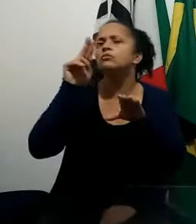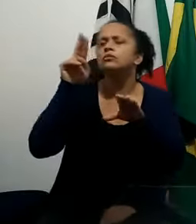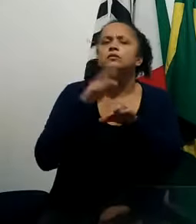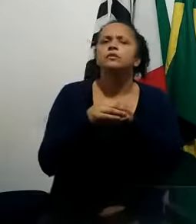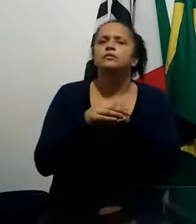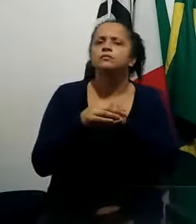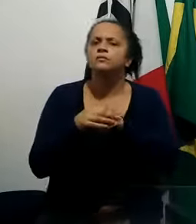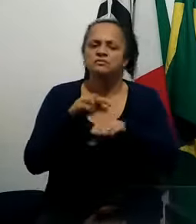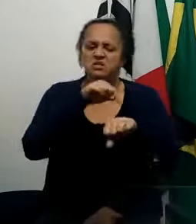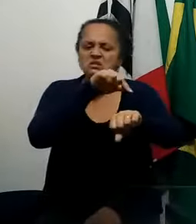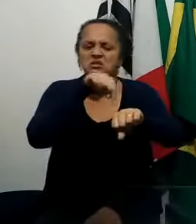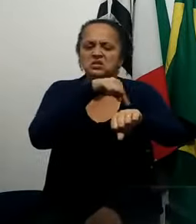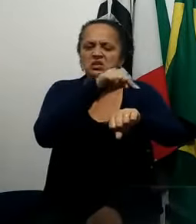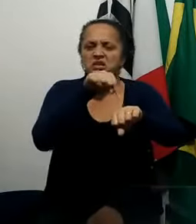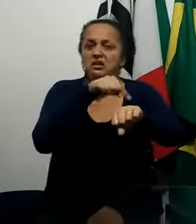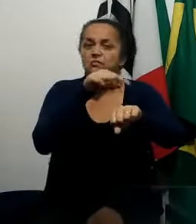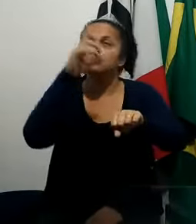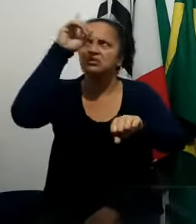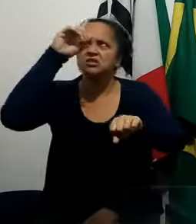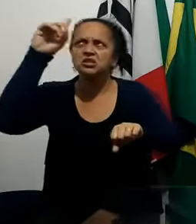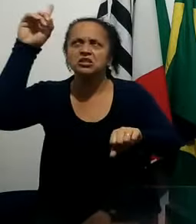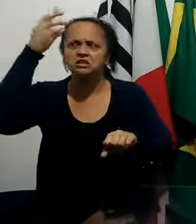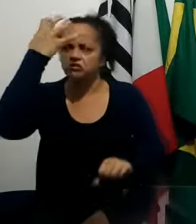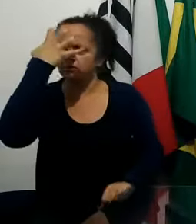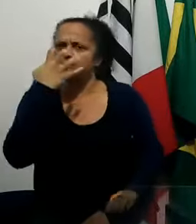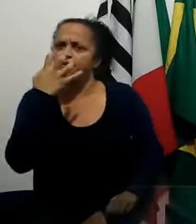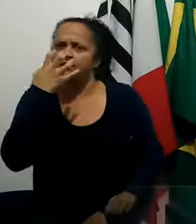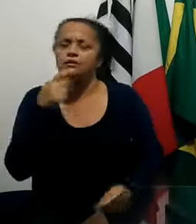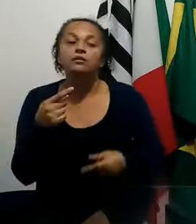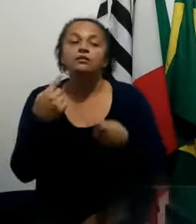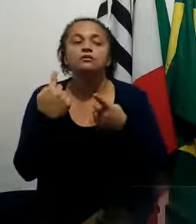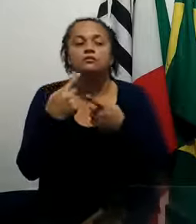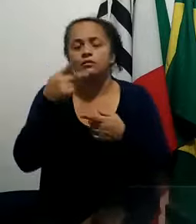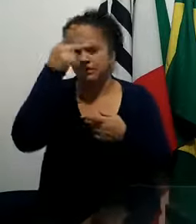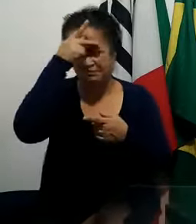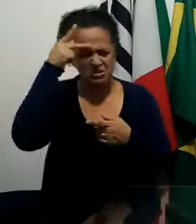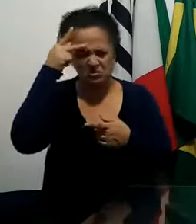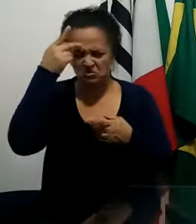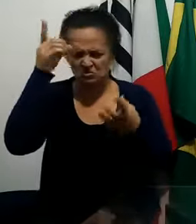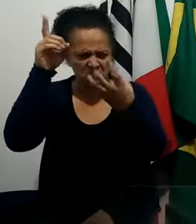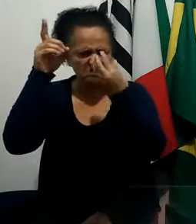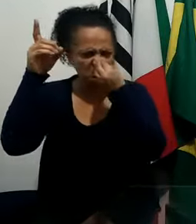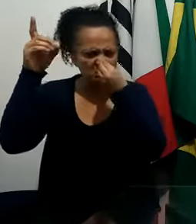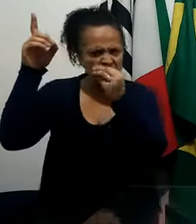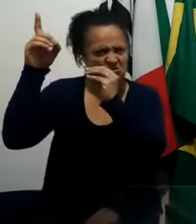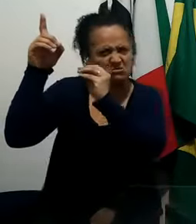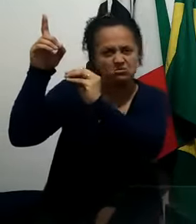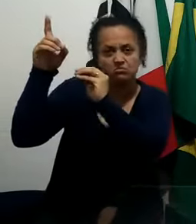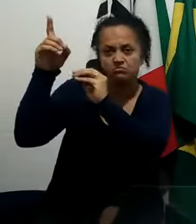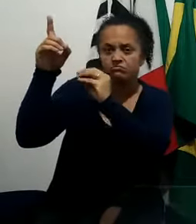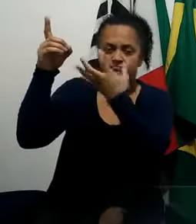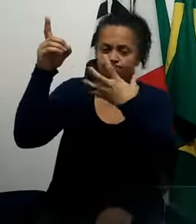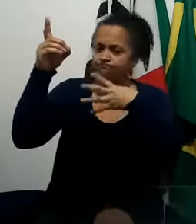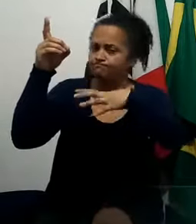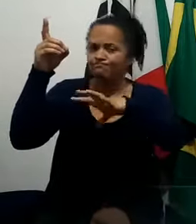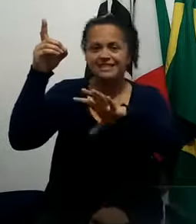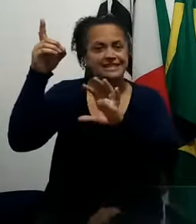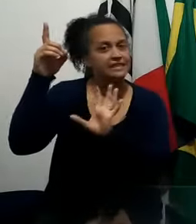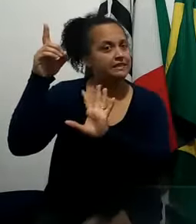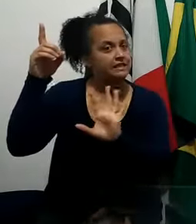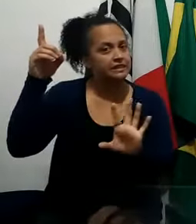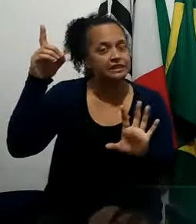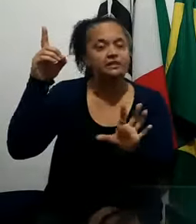irá derramar da sua ira sobre os gentios que não aceitaram a Cristo, oferecido